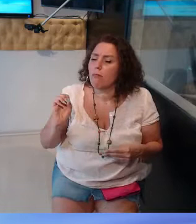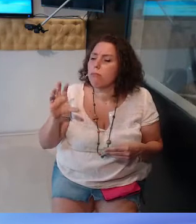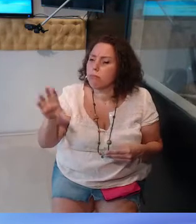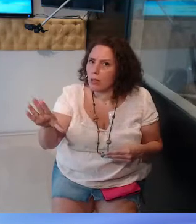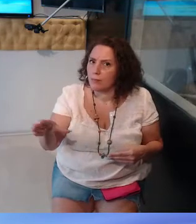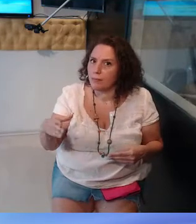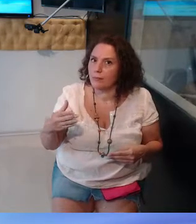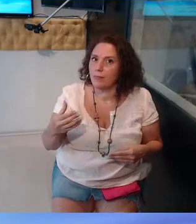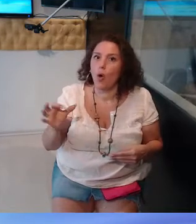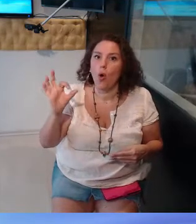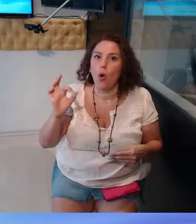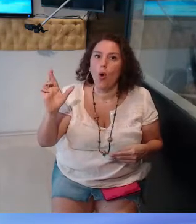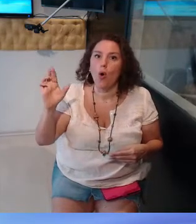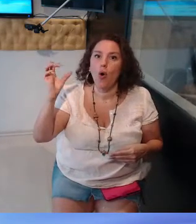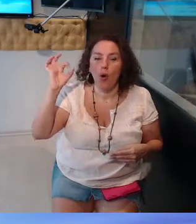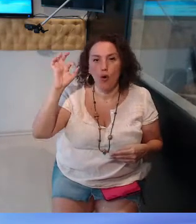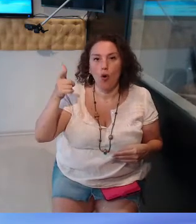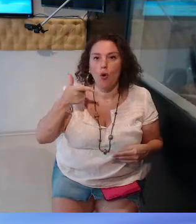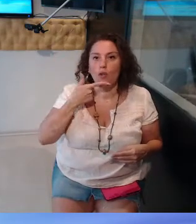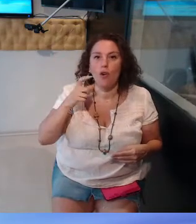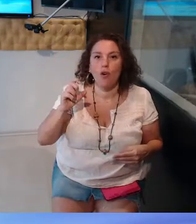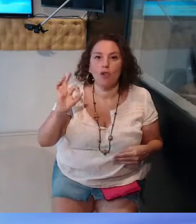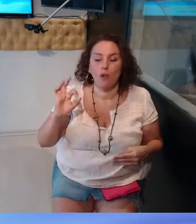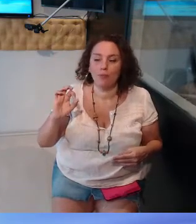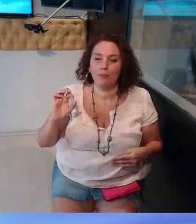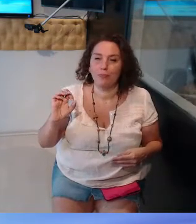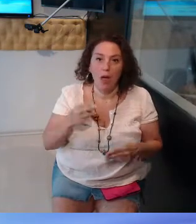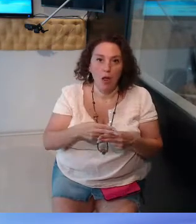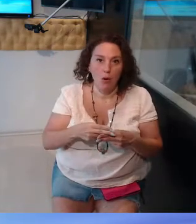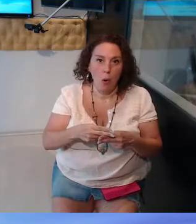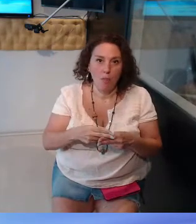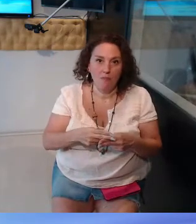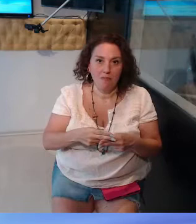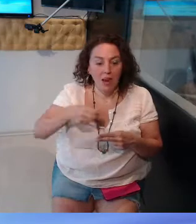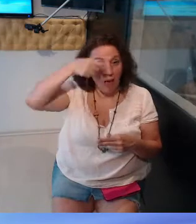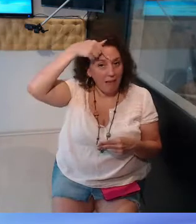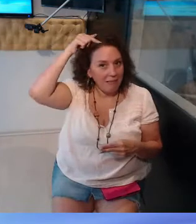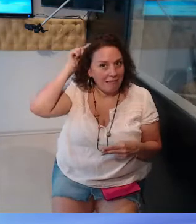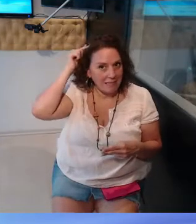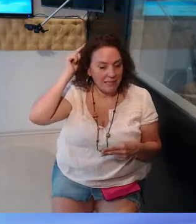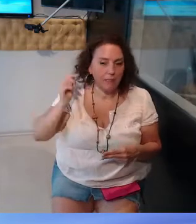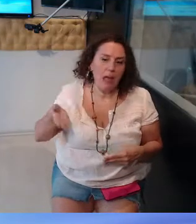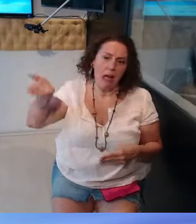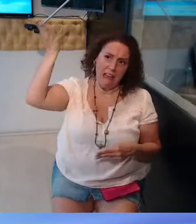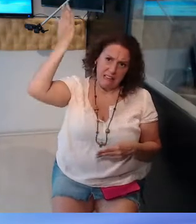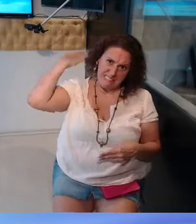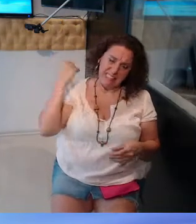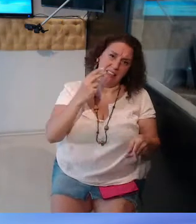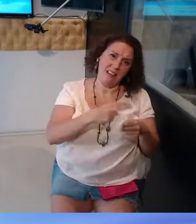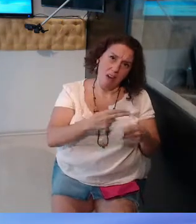Ana María Orozco. Ana María Orozco, que ahora estoy viendo. ¿Puedo decir algo? Es la que trabajaba en Betty la Fea.